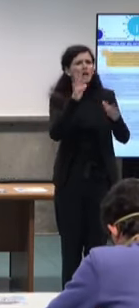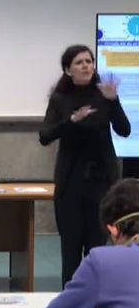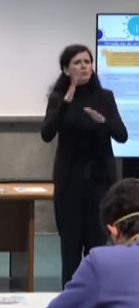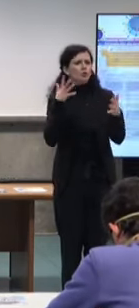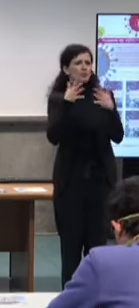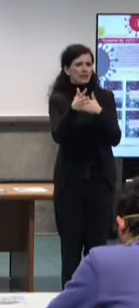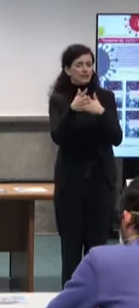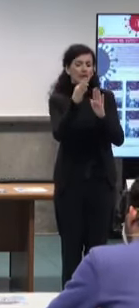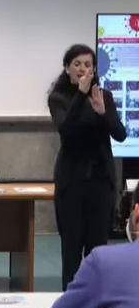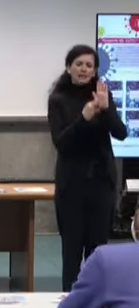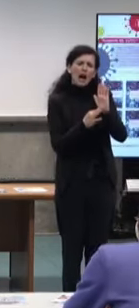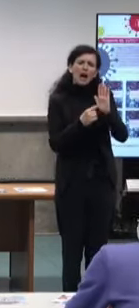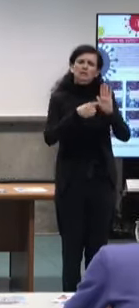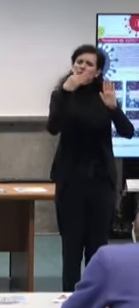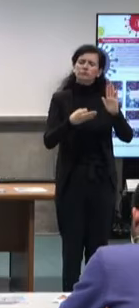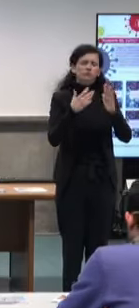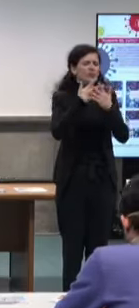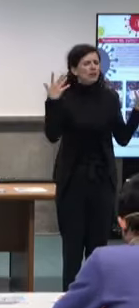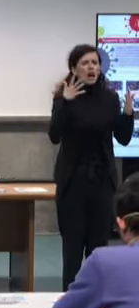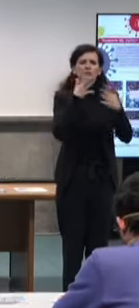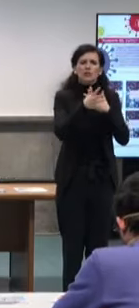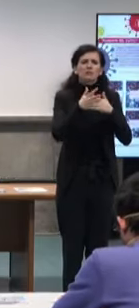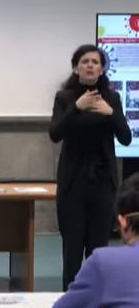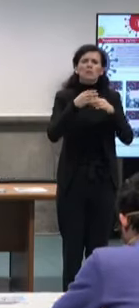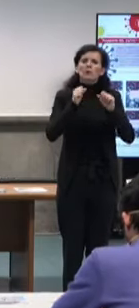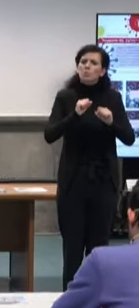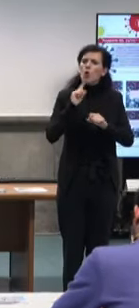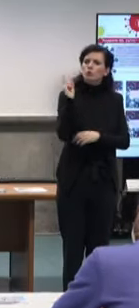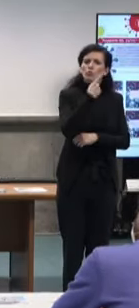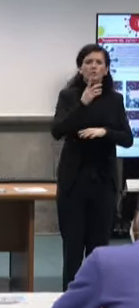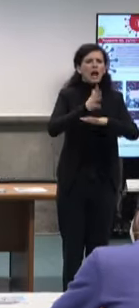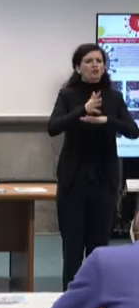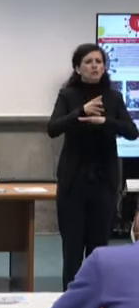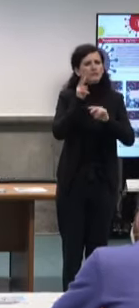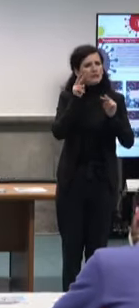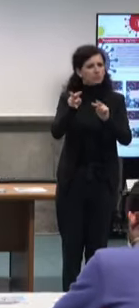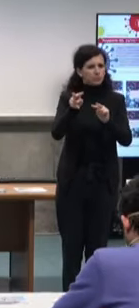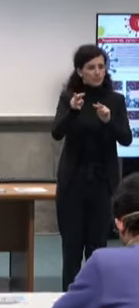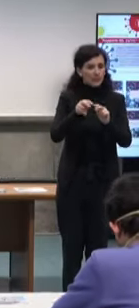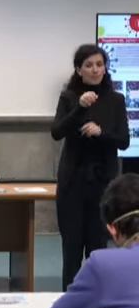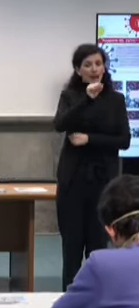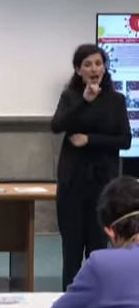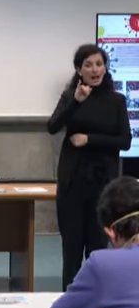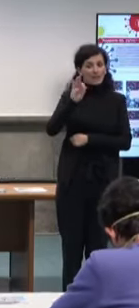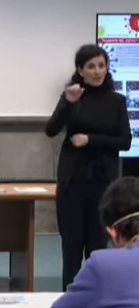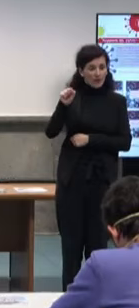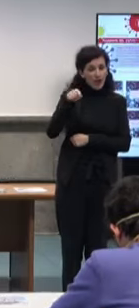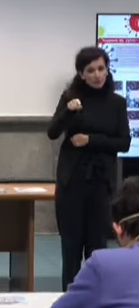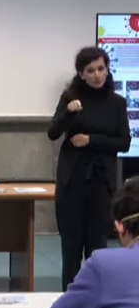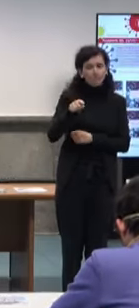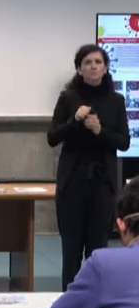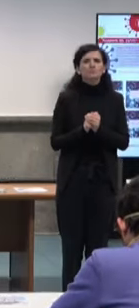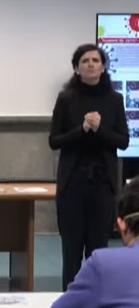rendere i dati solidi sempre trasparenti e accessibili a tutti ai fan che in questo senso è un altro esempio